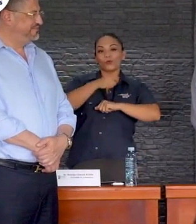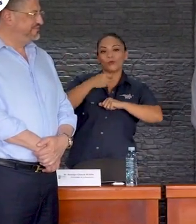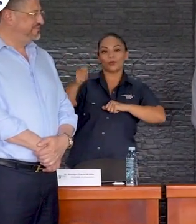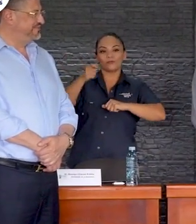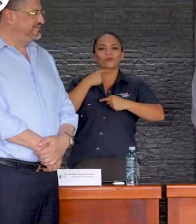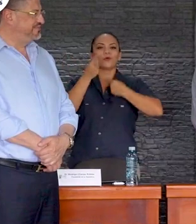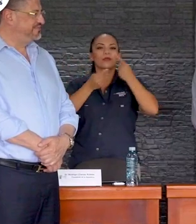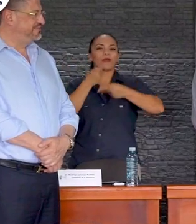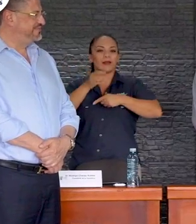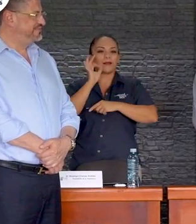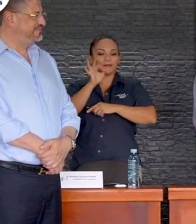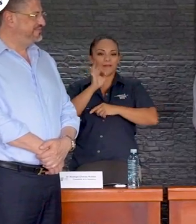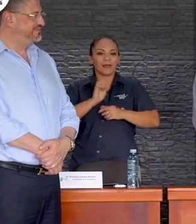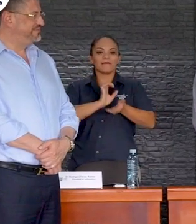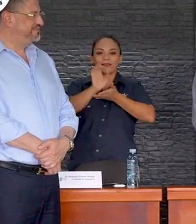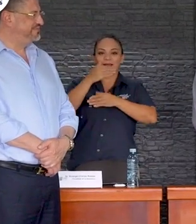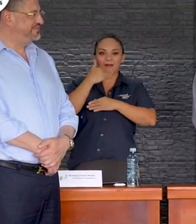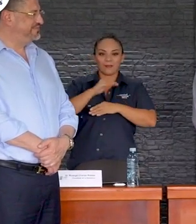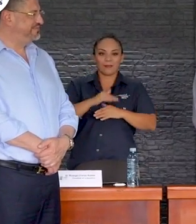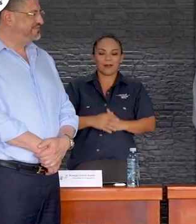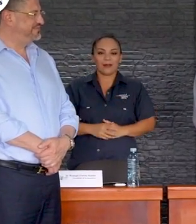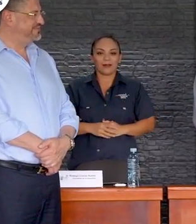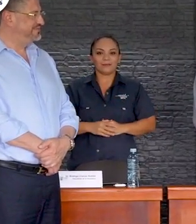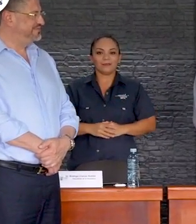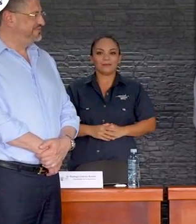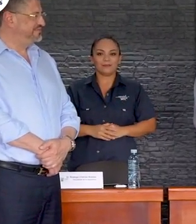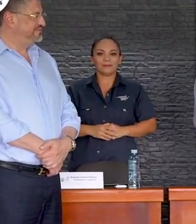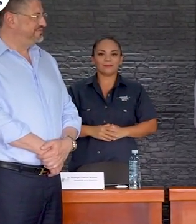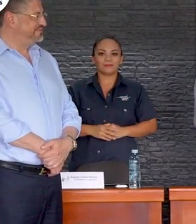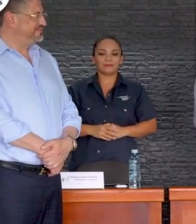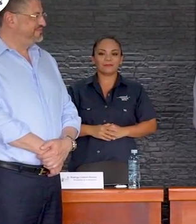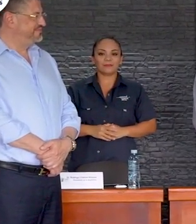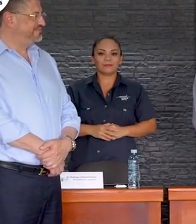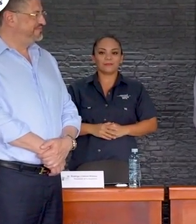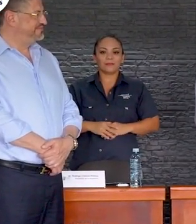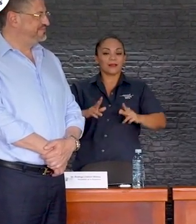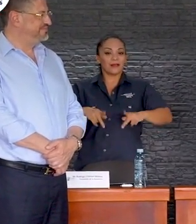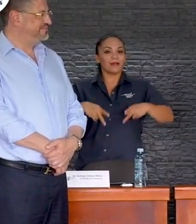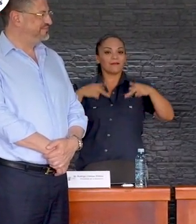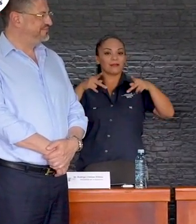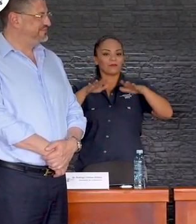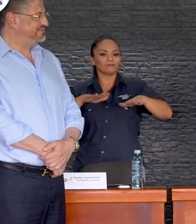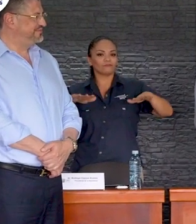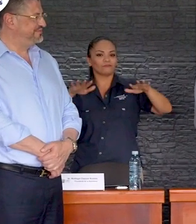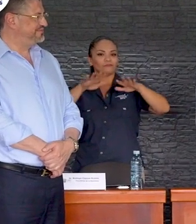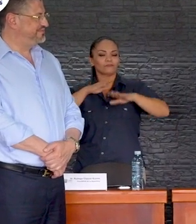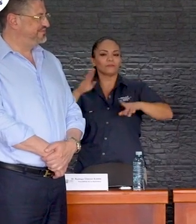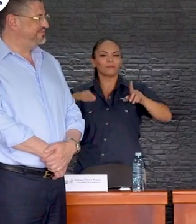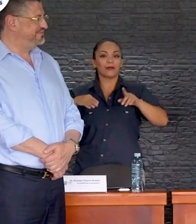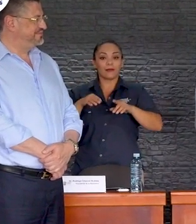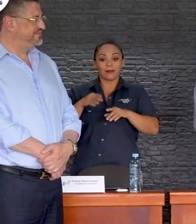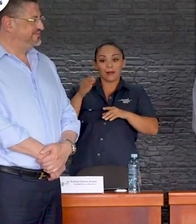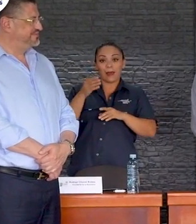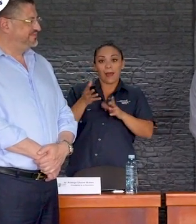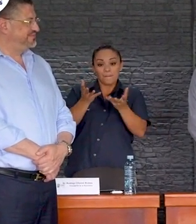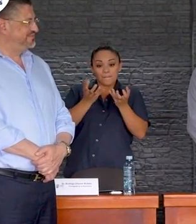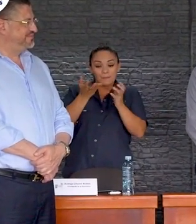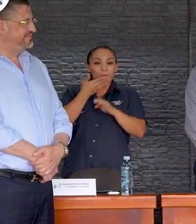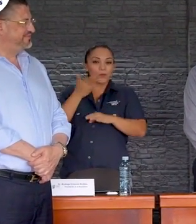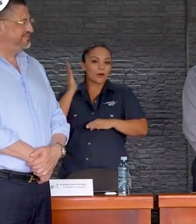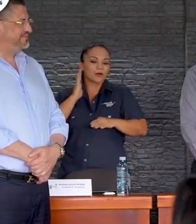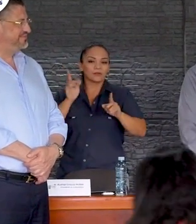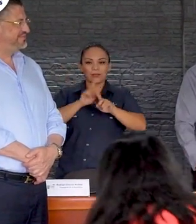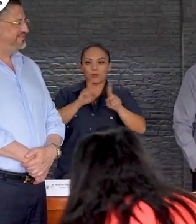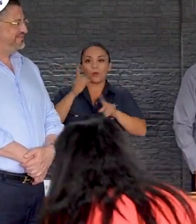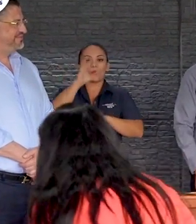bien y evitar el mal. Huyo de la vida regalada, de la ambición y la hipocresía, y busco para